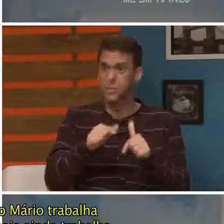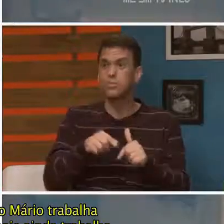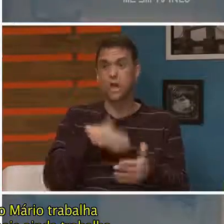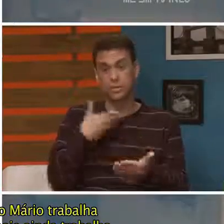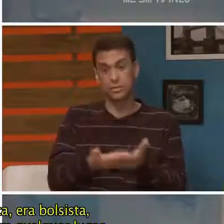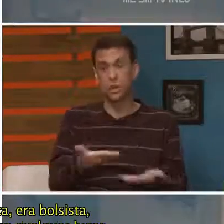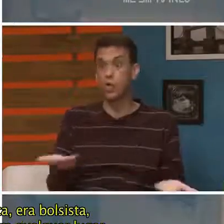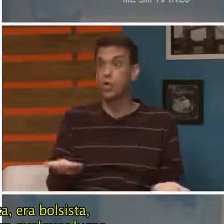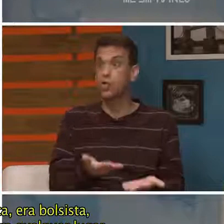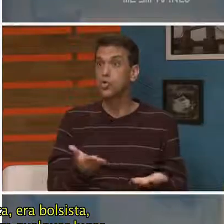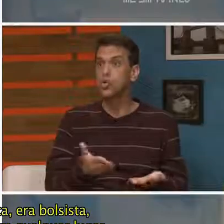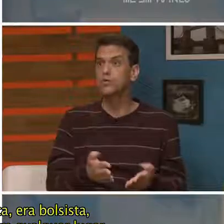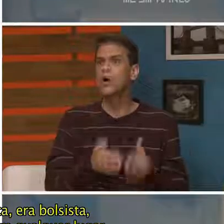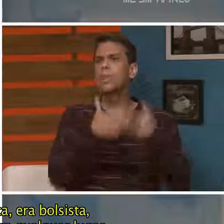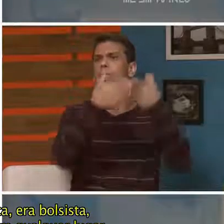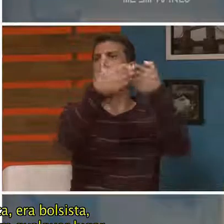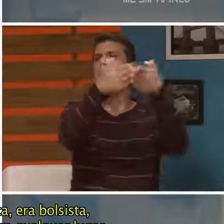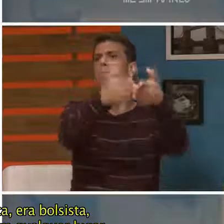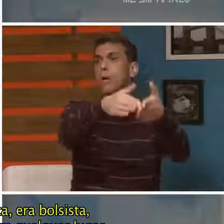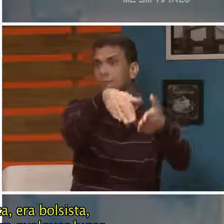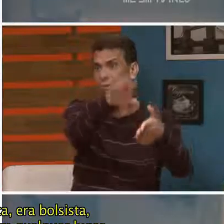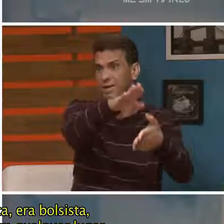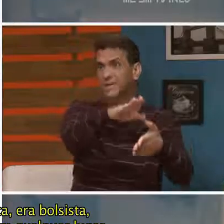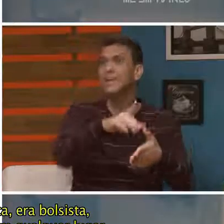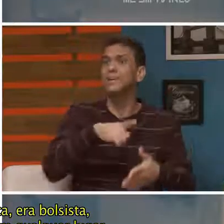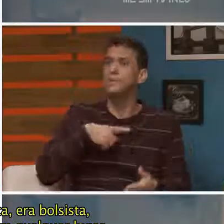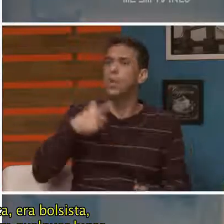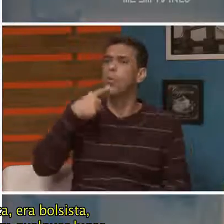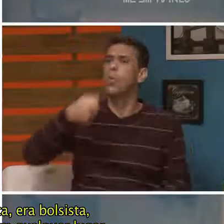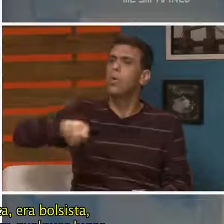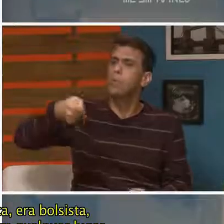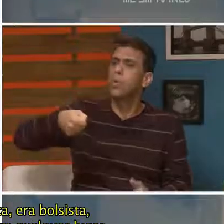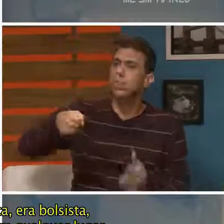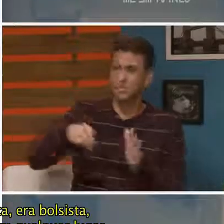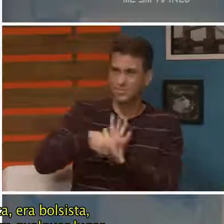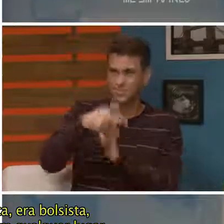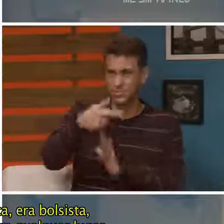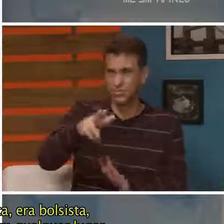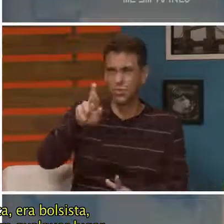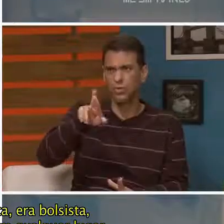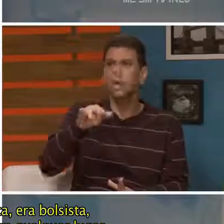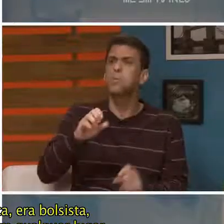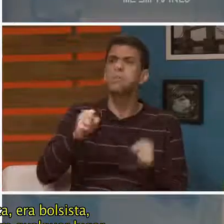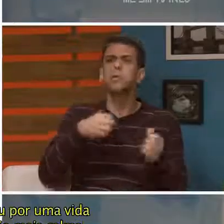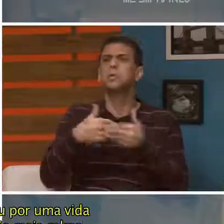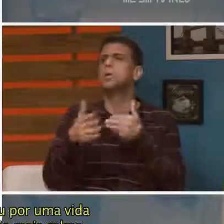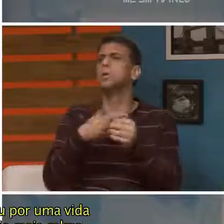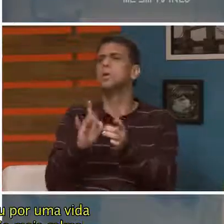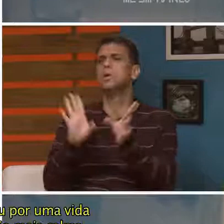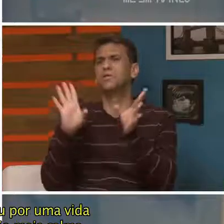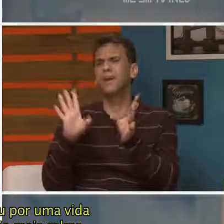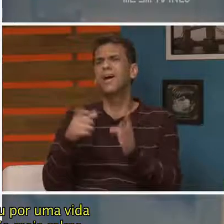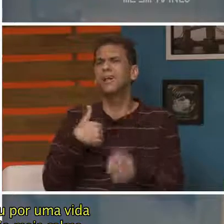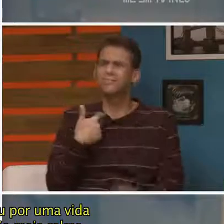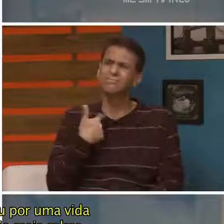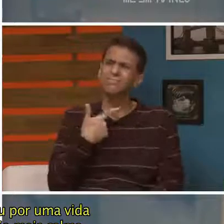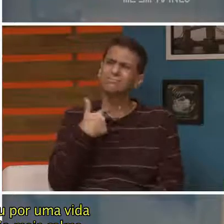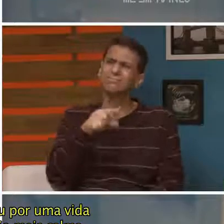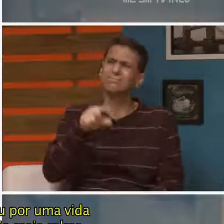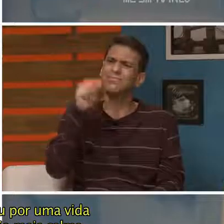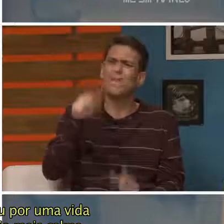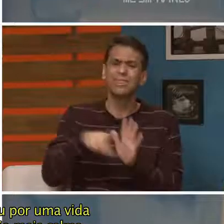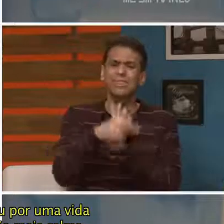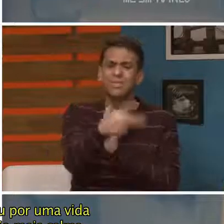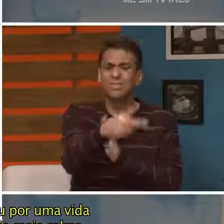ainda trabalha, e eu, na época, era bolsista, poderia ficar morando em qualquer lugar, a gente optou por uma vida para o